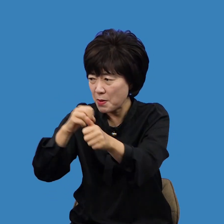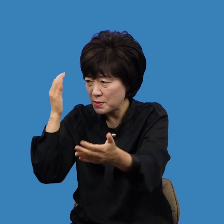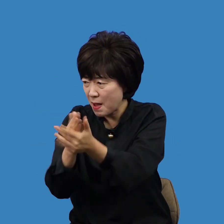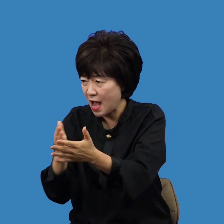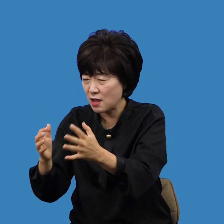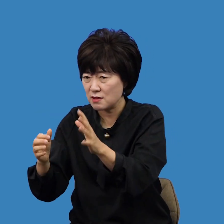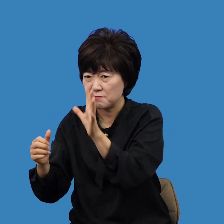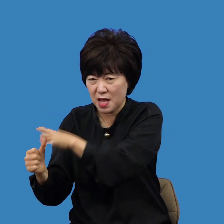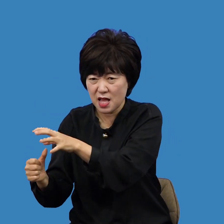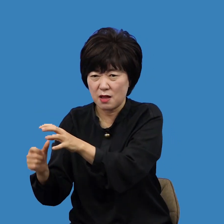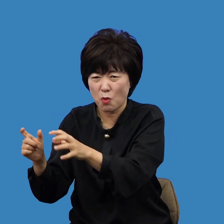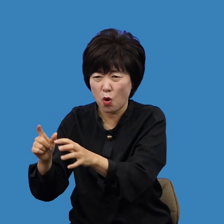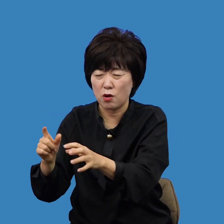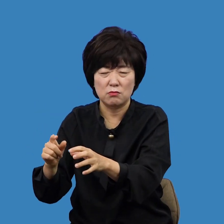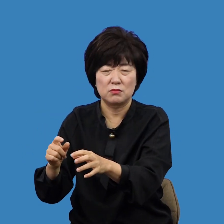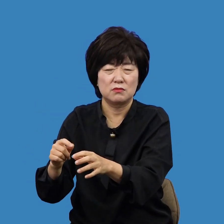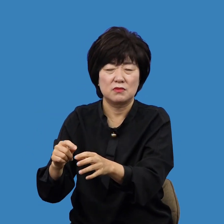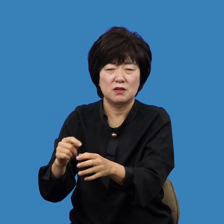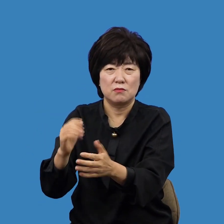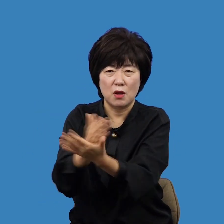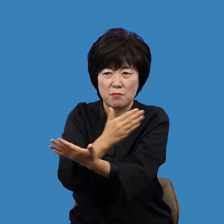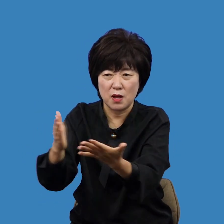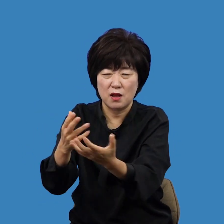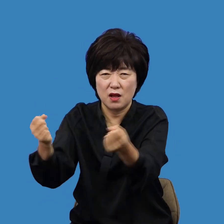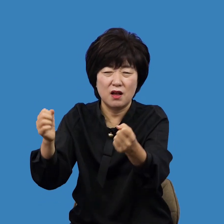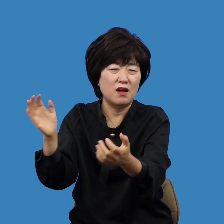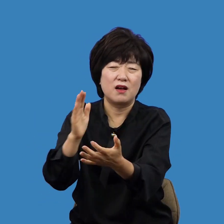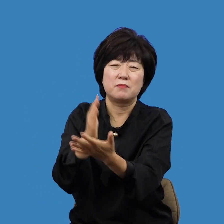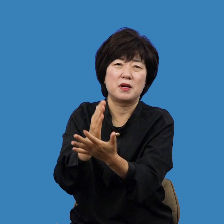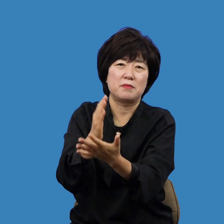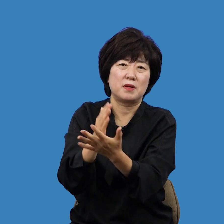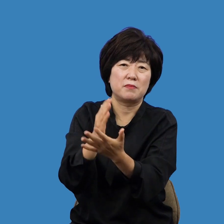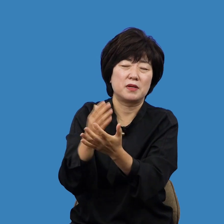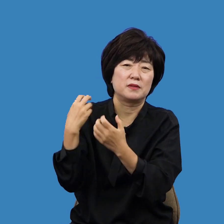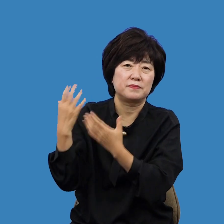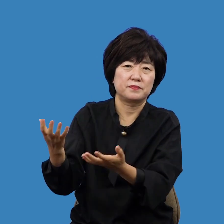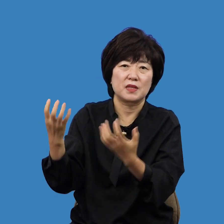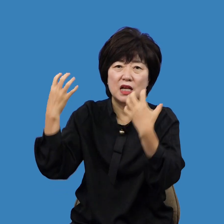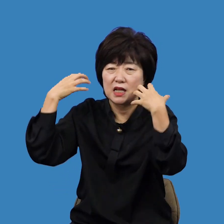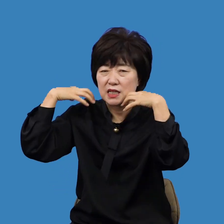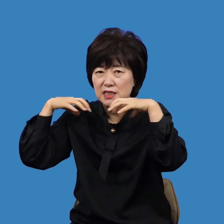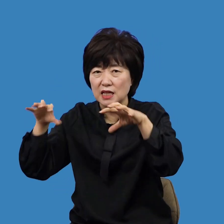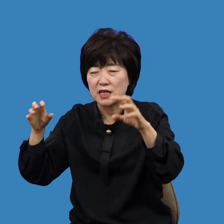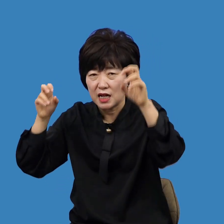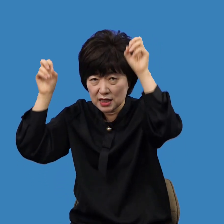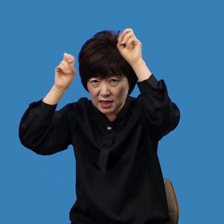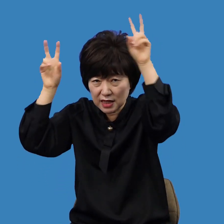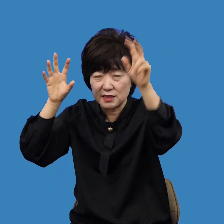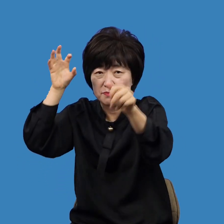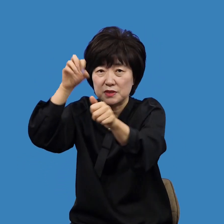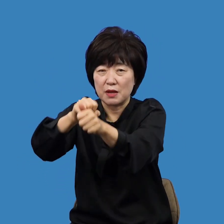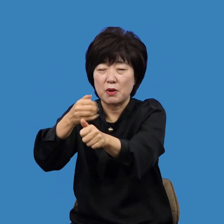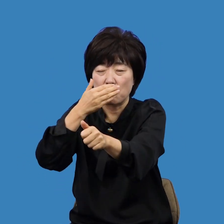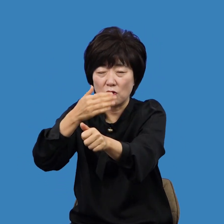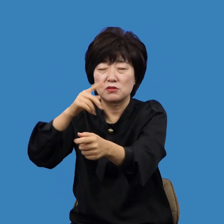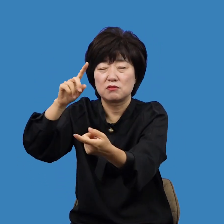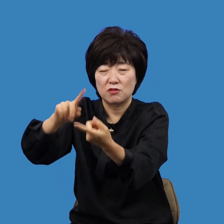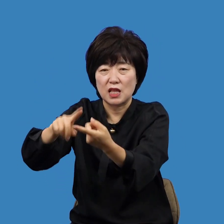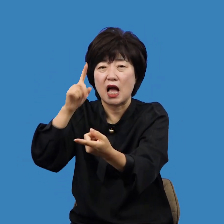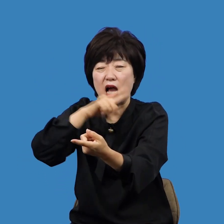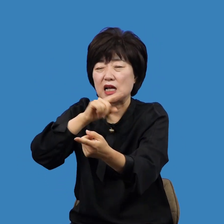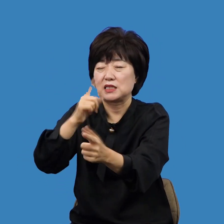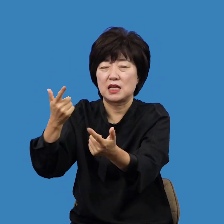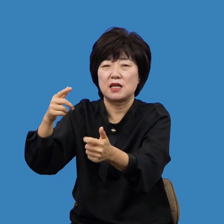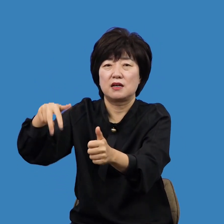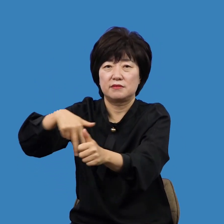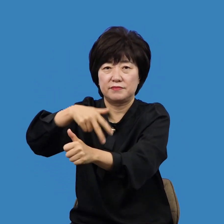거야. 자연은 자연대로 둬야지 자연의 섭리대로 돌아간다는 거야. 그래서 여러분 사자가 사자 잡아먹는 거 악하다 그런 사람은 없어요. 그냥 자연스럽다 그러지.